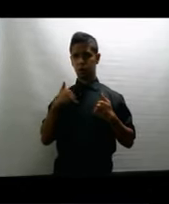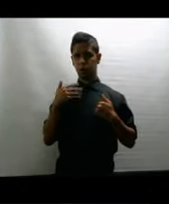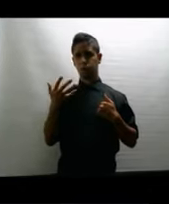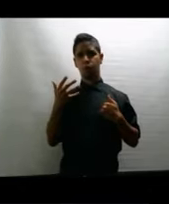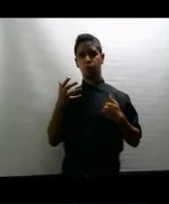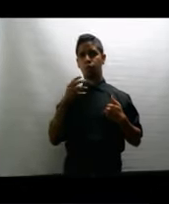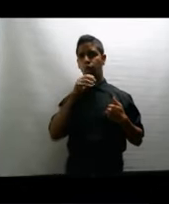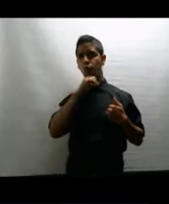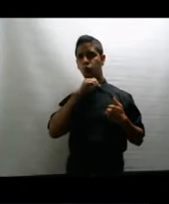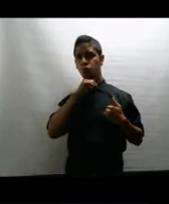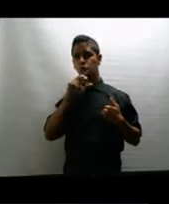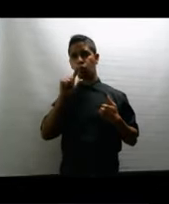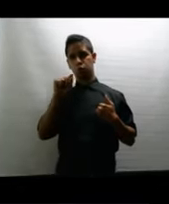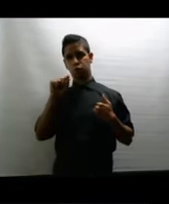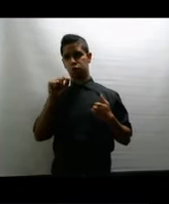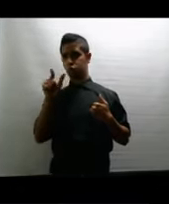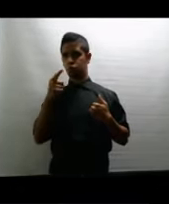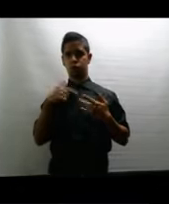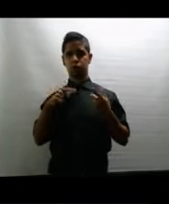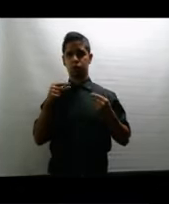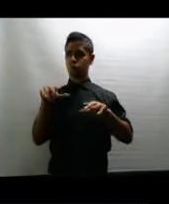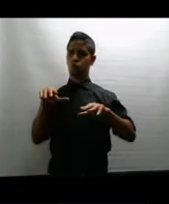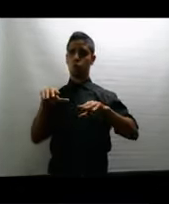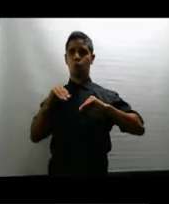puede ser mi hijo. Así que yo digo que lo adopté.